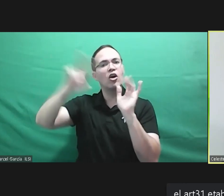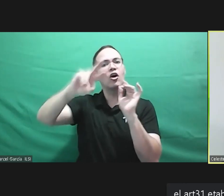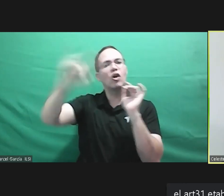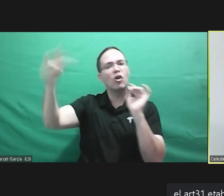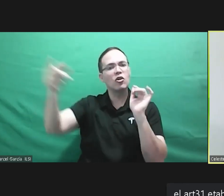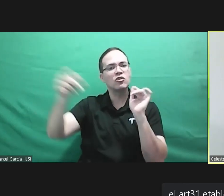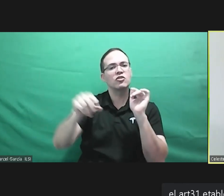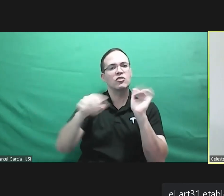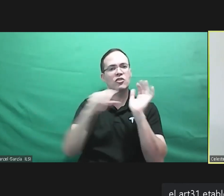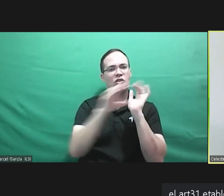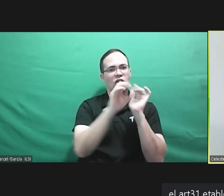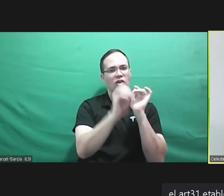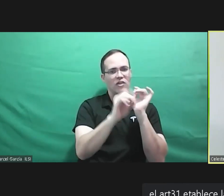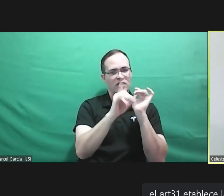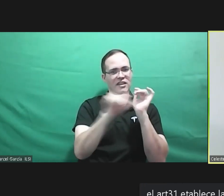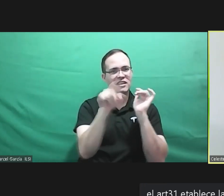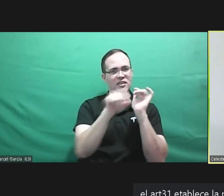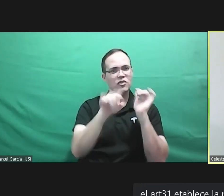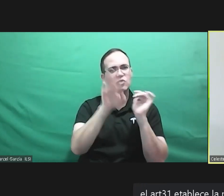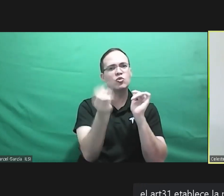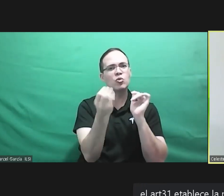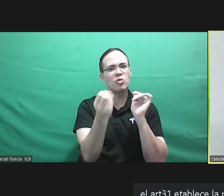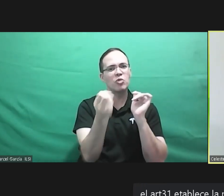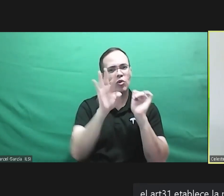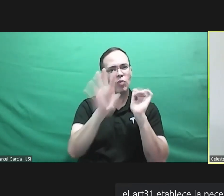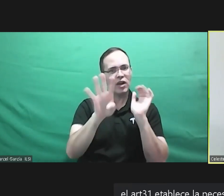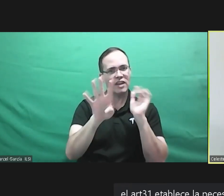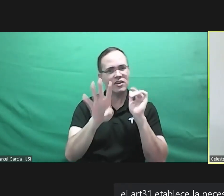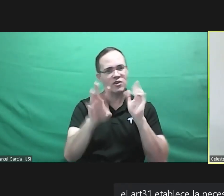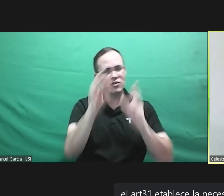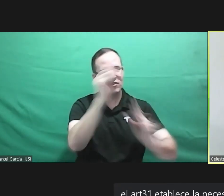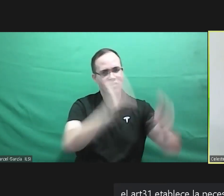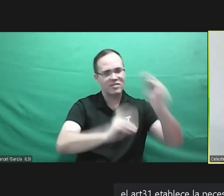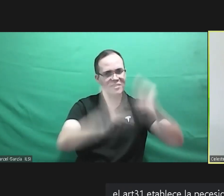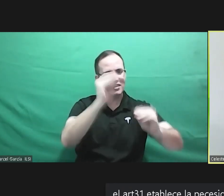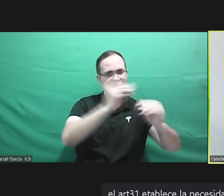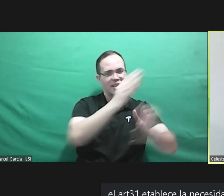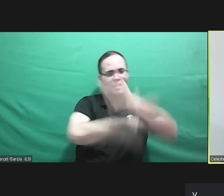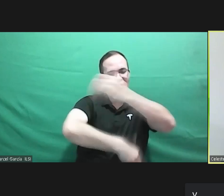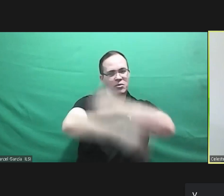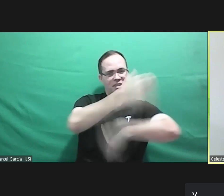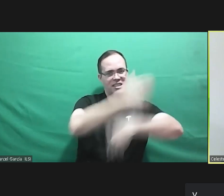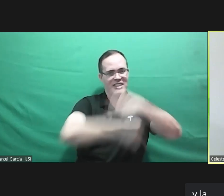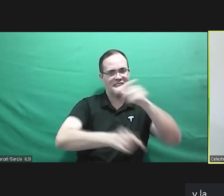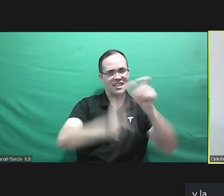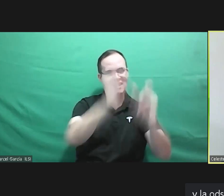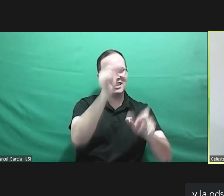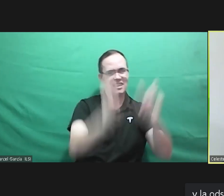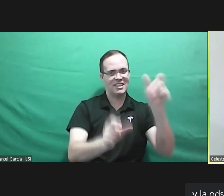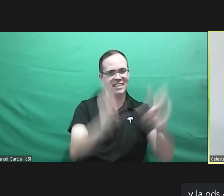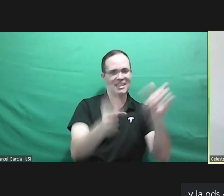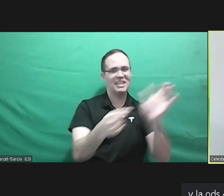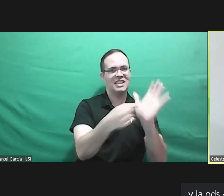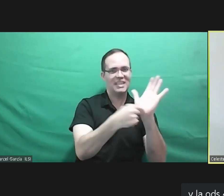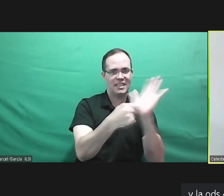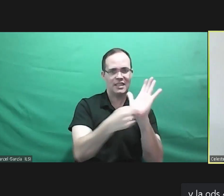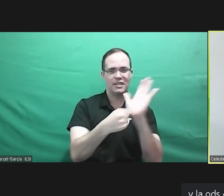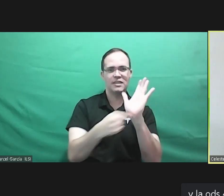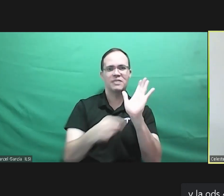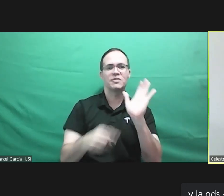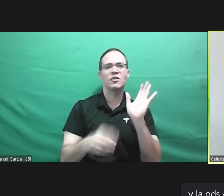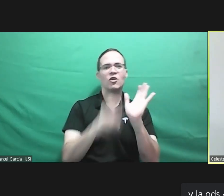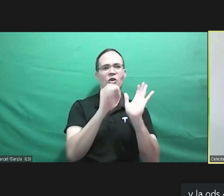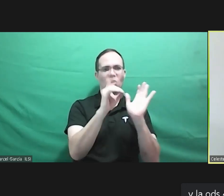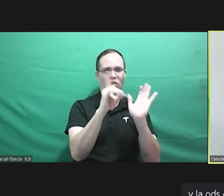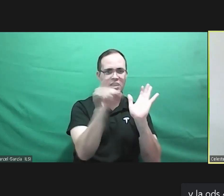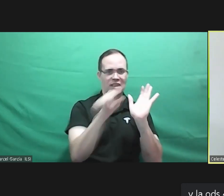Comité sobre los Derechos de las Personas con Discapacidad, también habla de la importancia de generar marcos de seguimiento, de